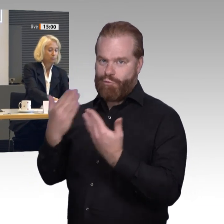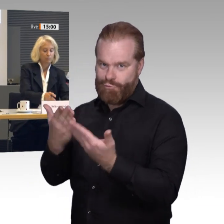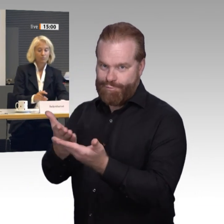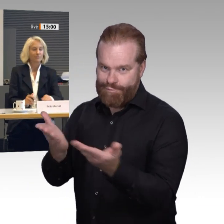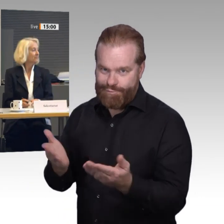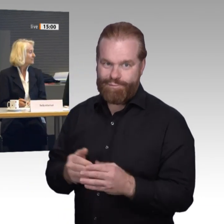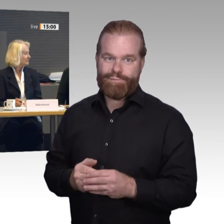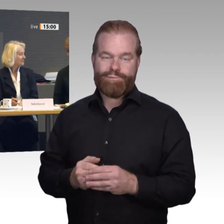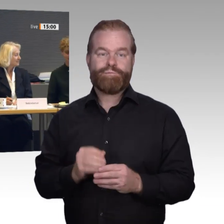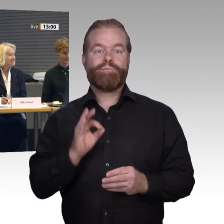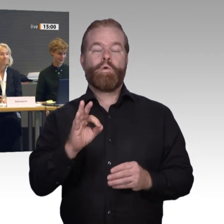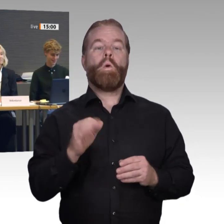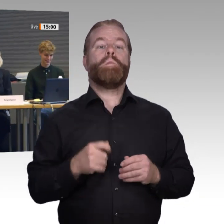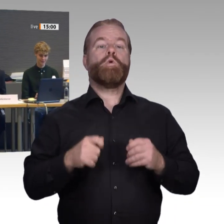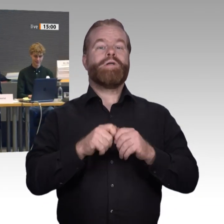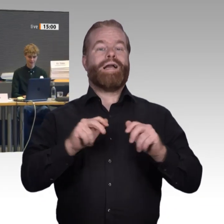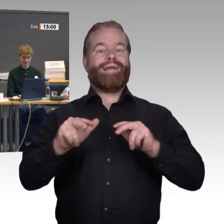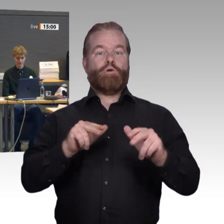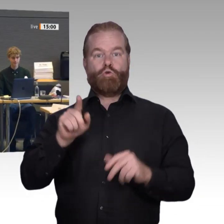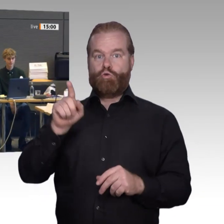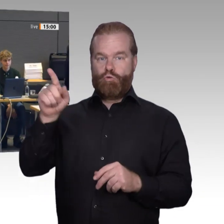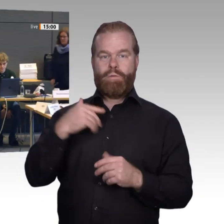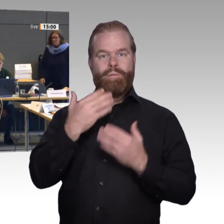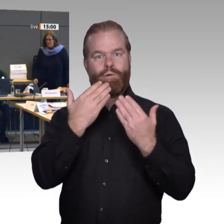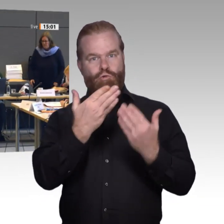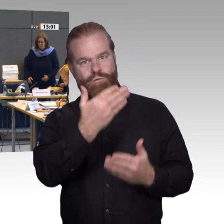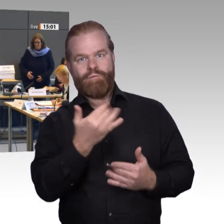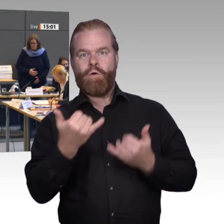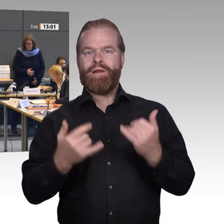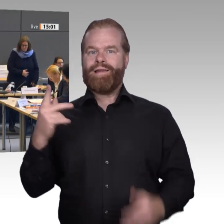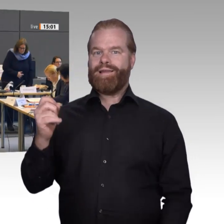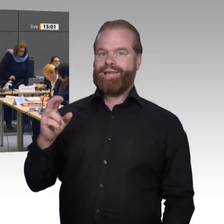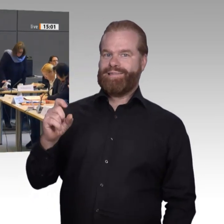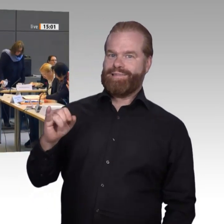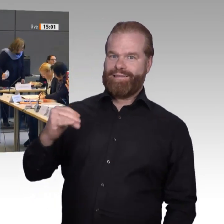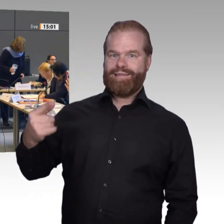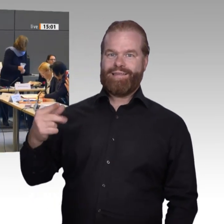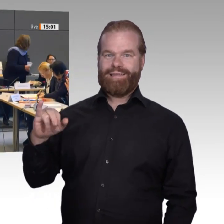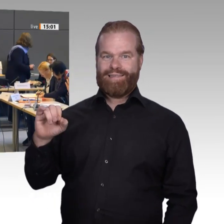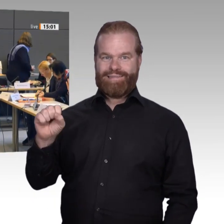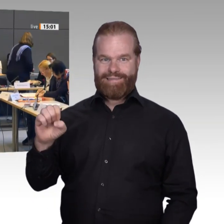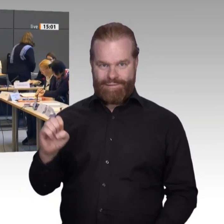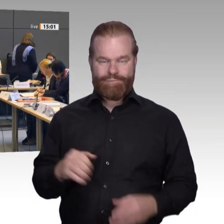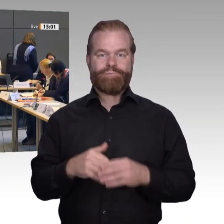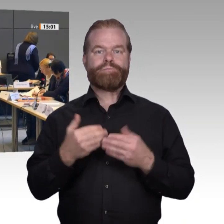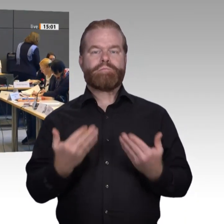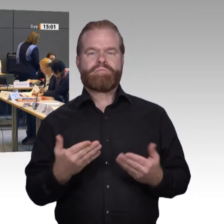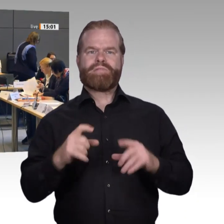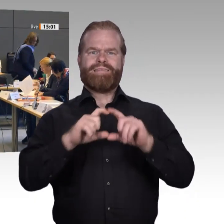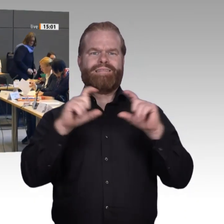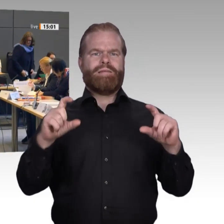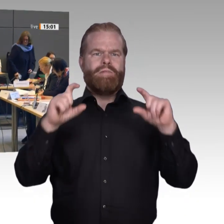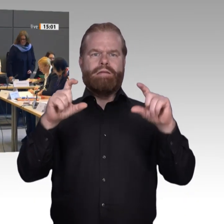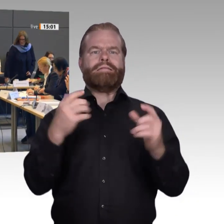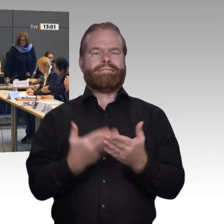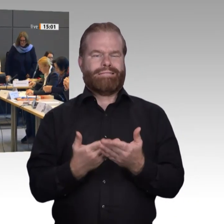willkommen heißen. Gegenstand dieser öffentlichen Anhörung ist die folgende Vorlage: Gesetzentwurf der Bundesregierung, Entwurf eines